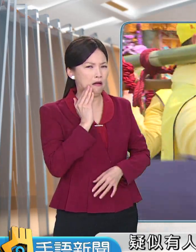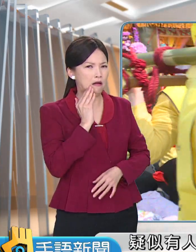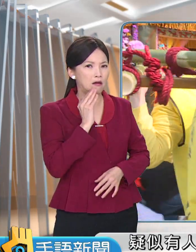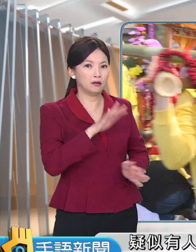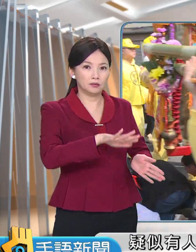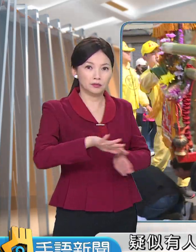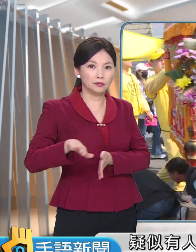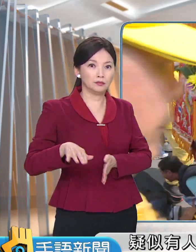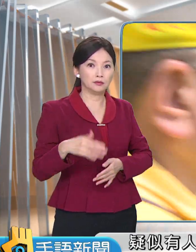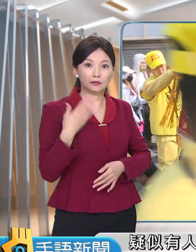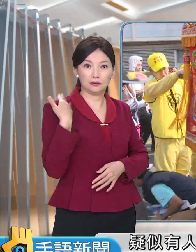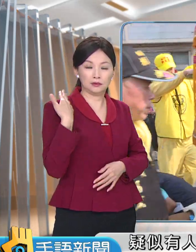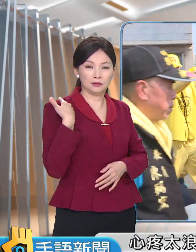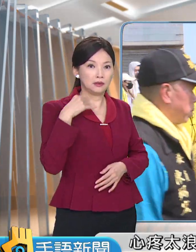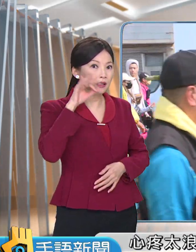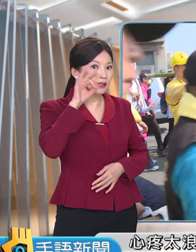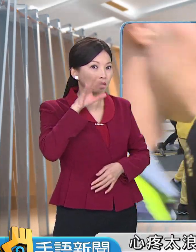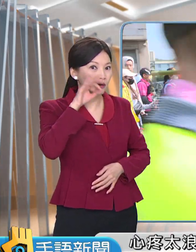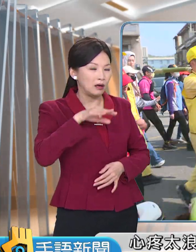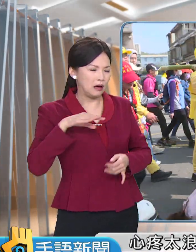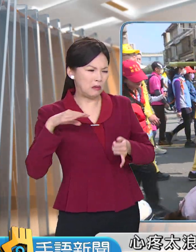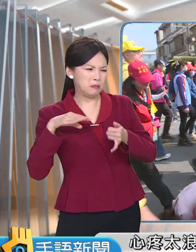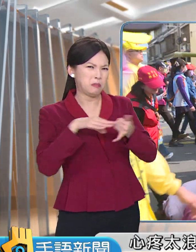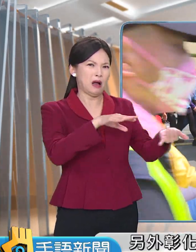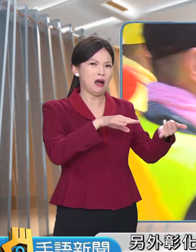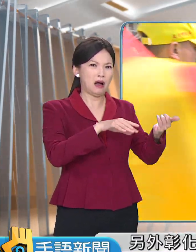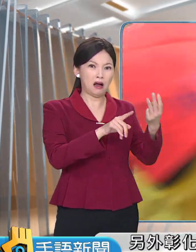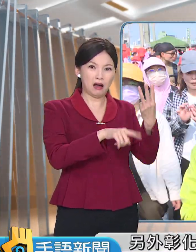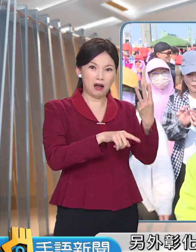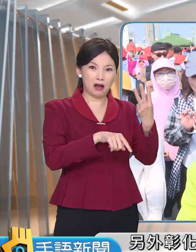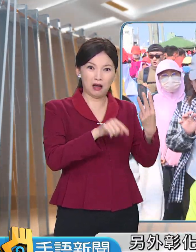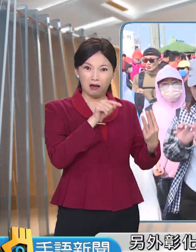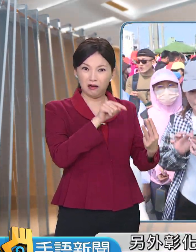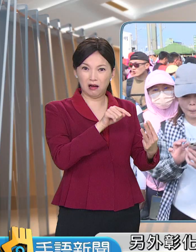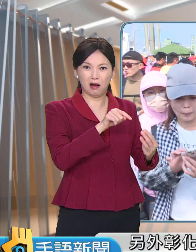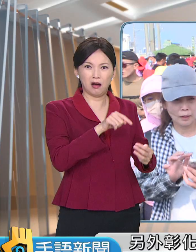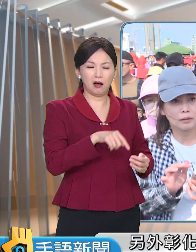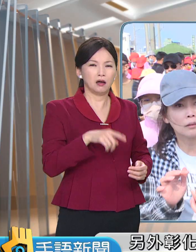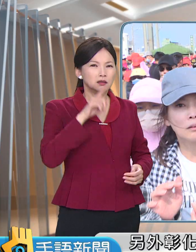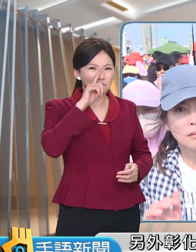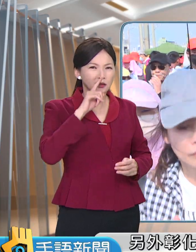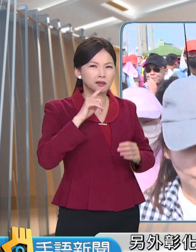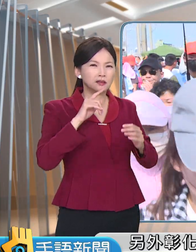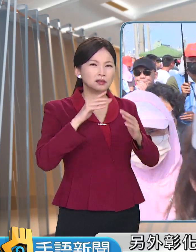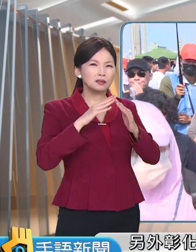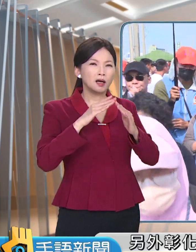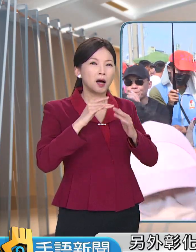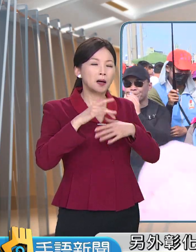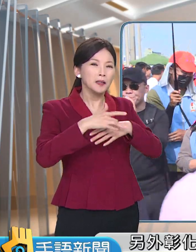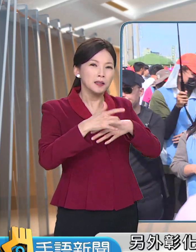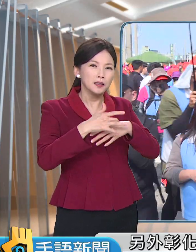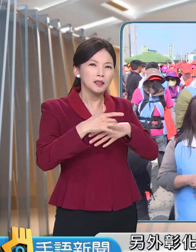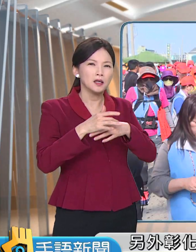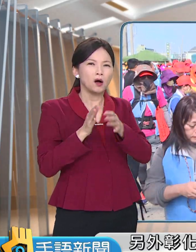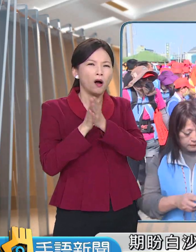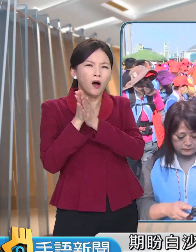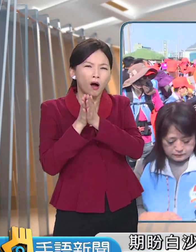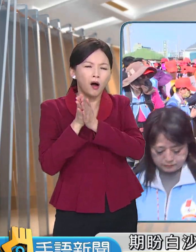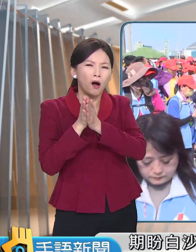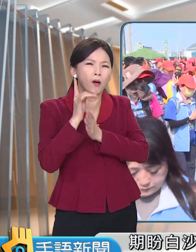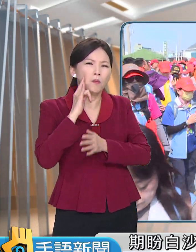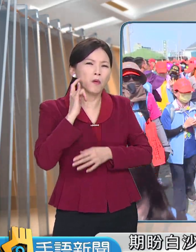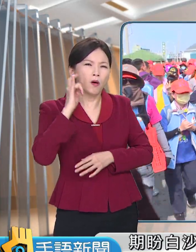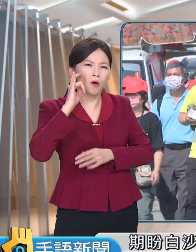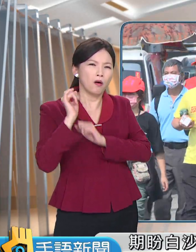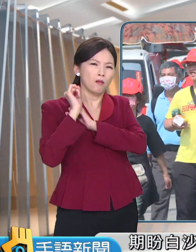接丢在地上，心疼太浪费。另外，彰化先前遭撞的陈姓三姐弟家属，